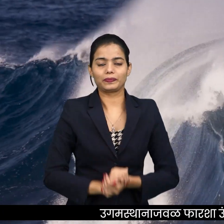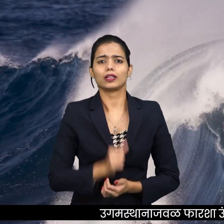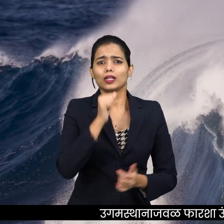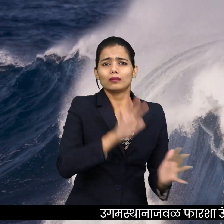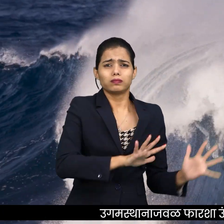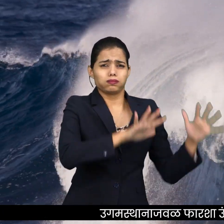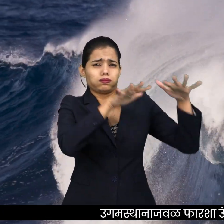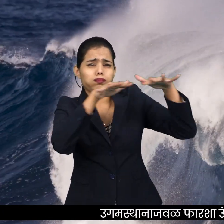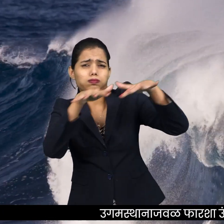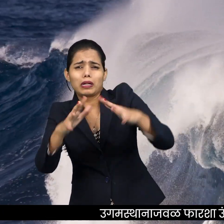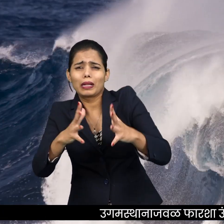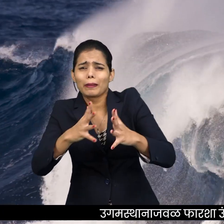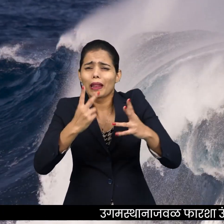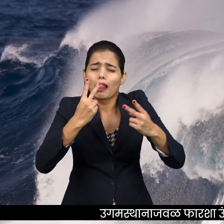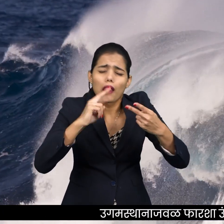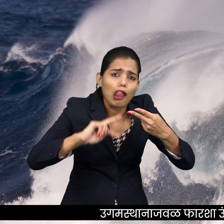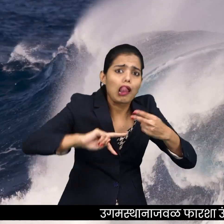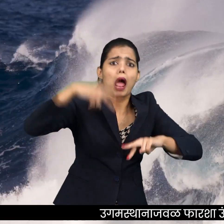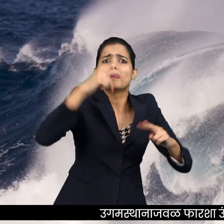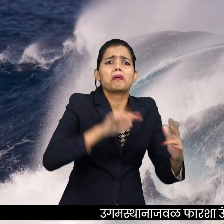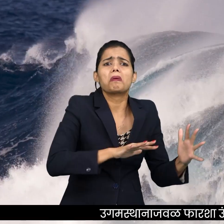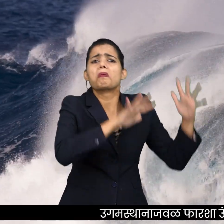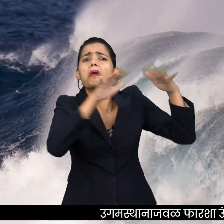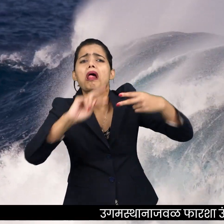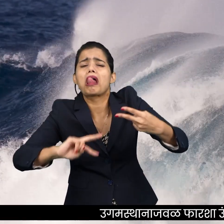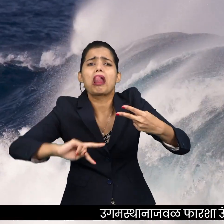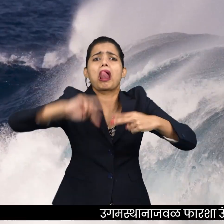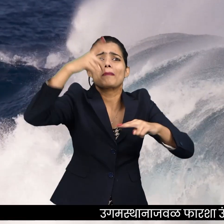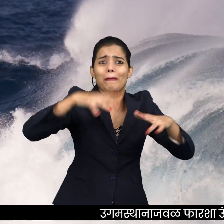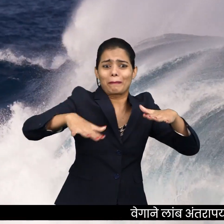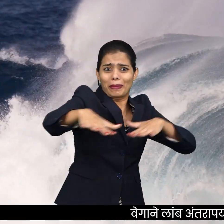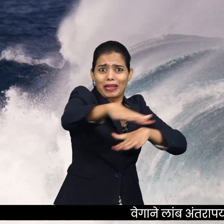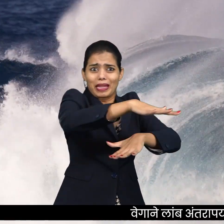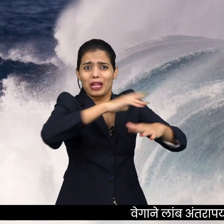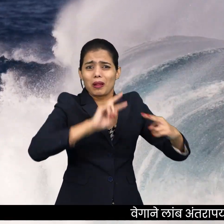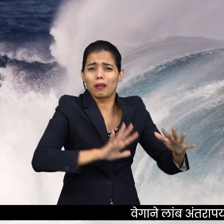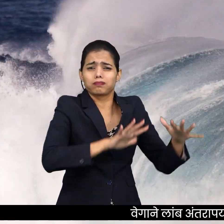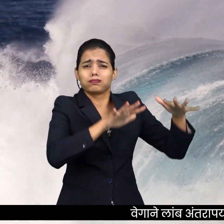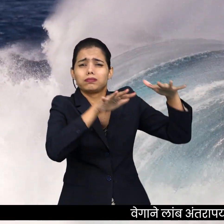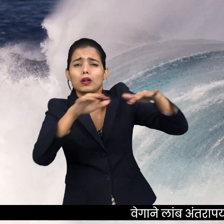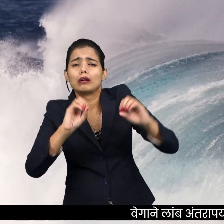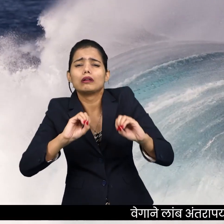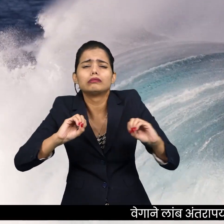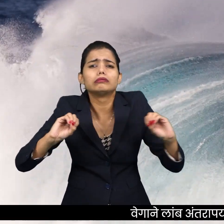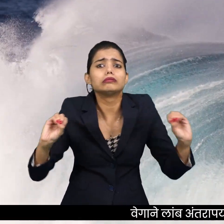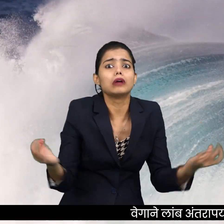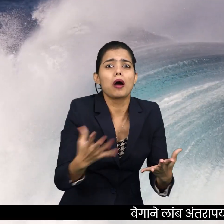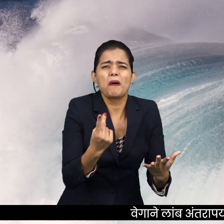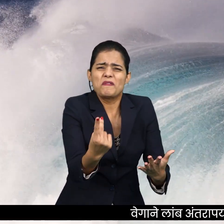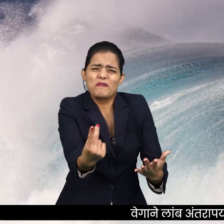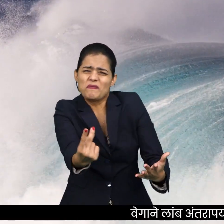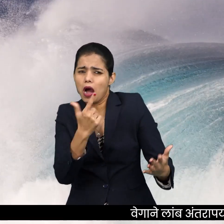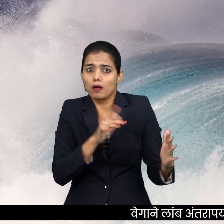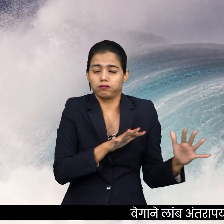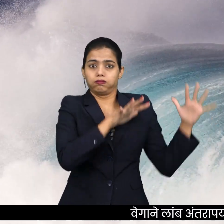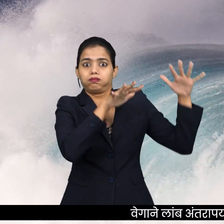फारशा उंच नसतात, परंतु त्या खूप वेगाने लांब अंतरापर्यंत पसरू लागतात.